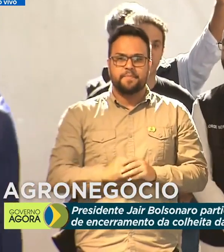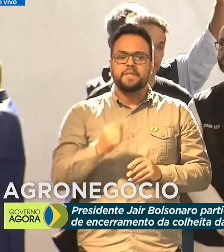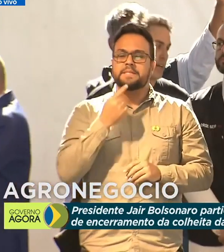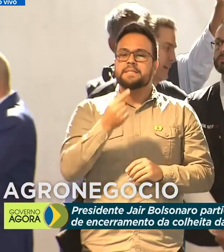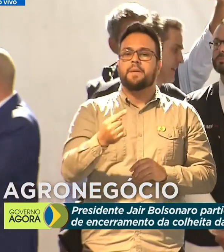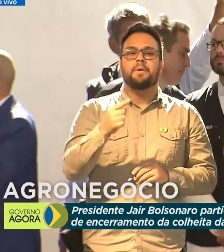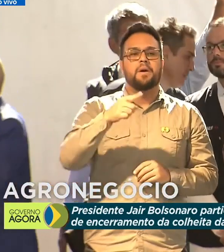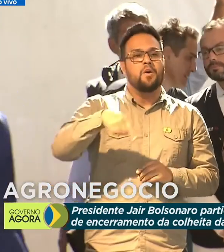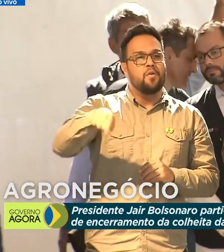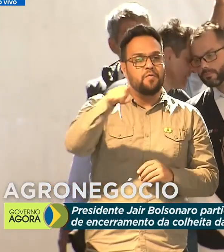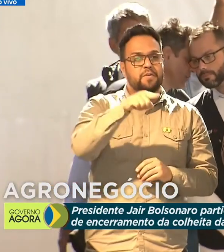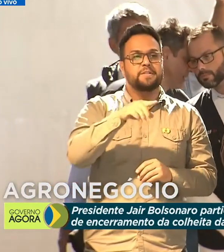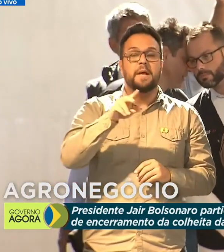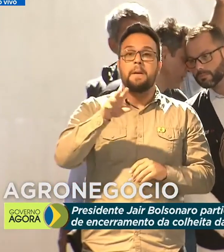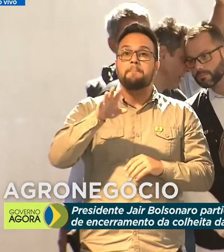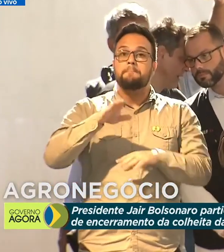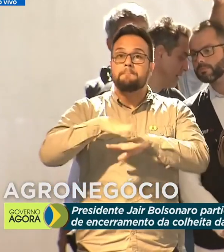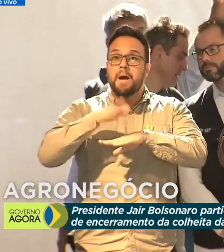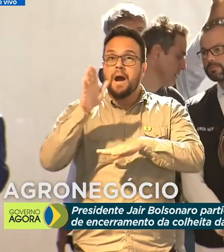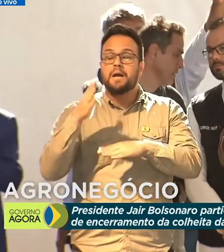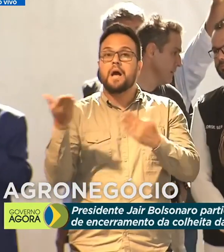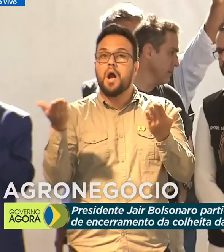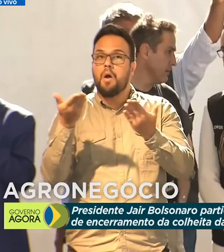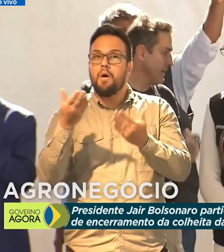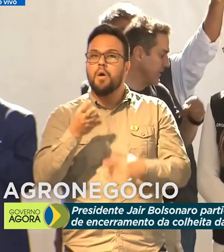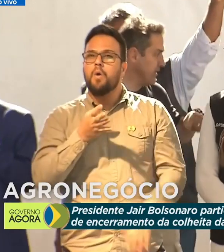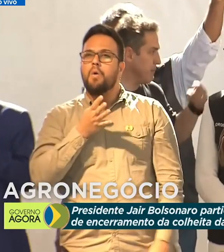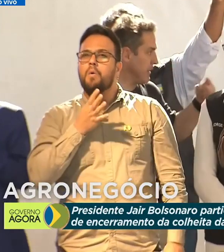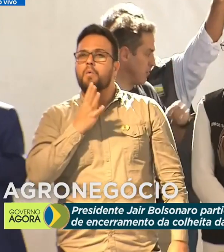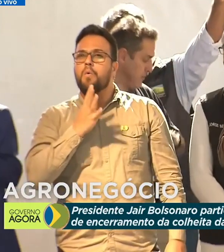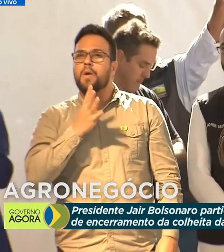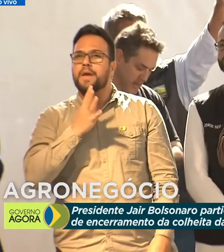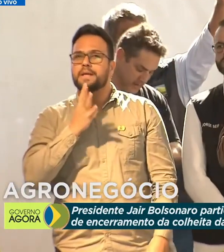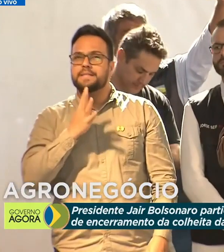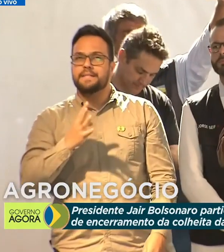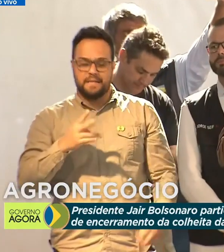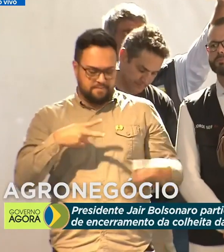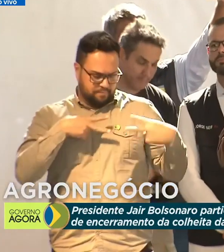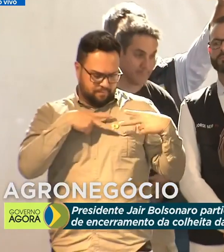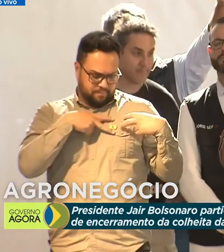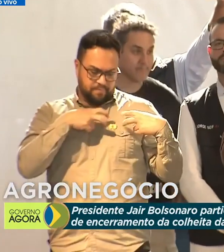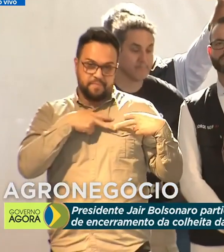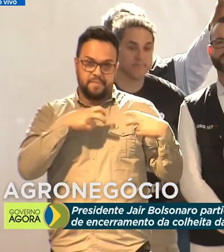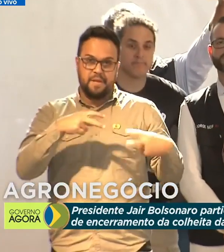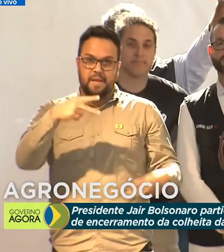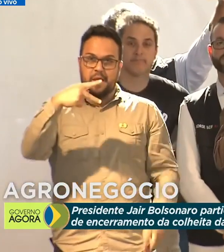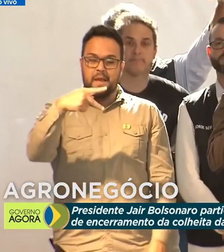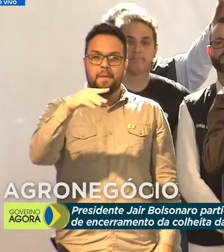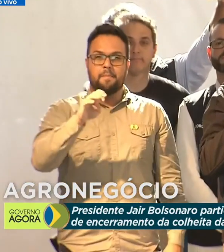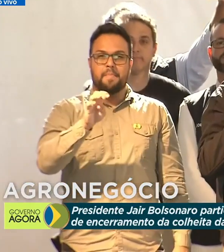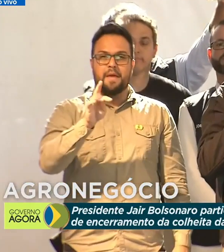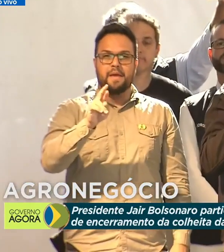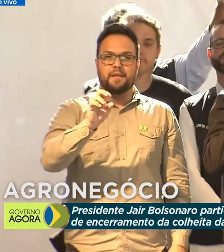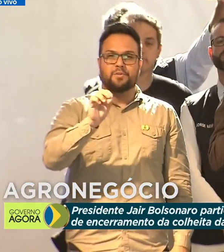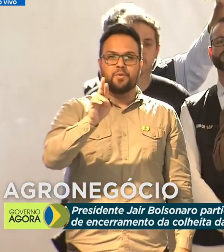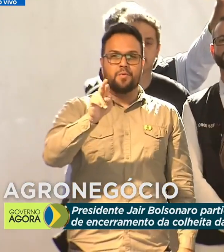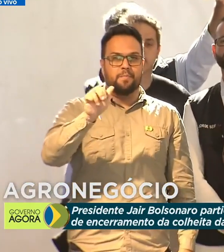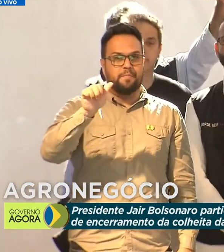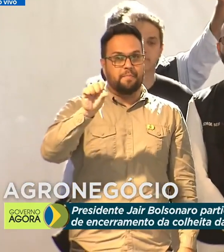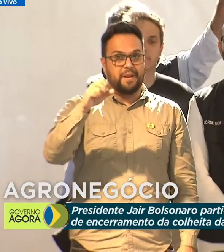vocês estão conhecendo um pouco mais do que é a Petrobras aqui no Brasil.